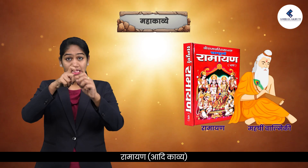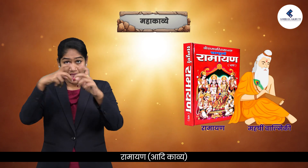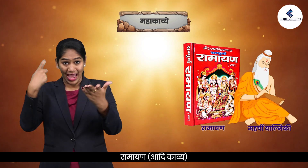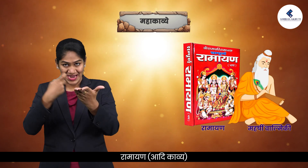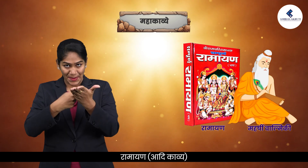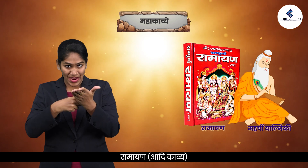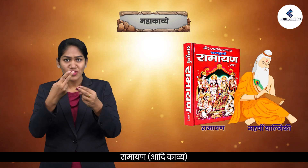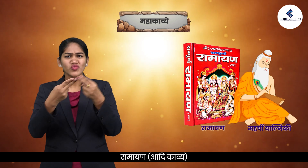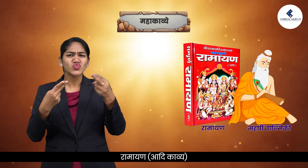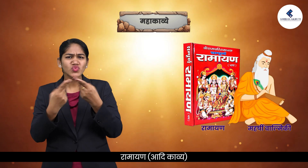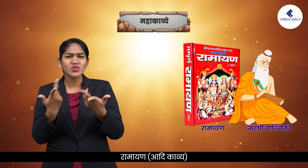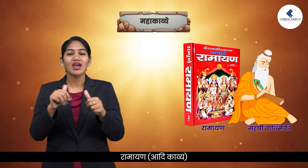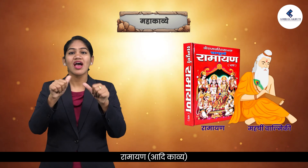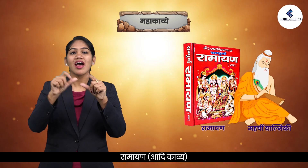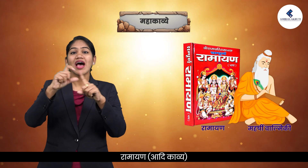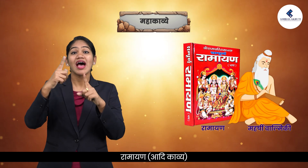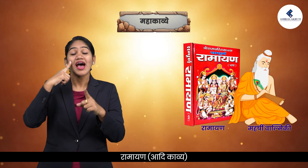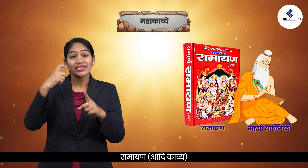रामायण आदिकाव्य